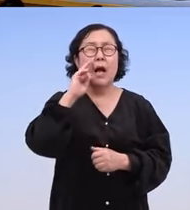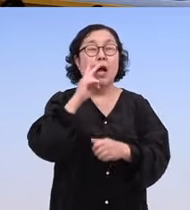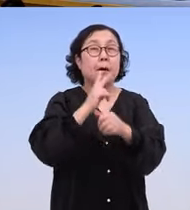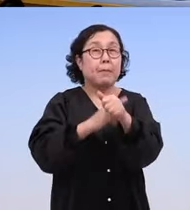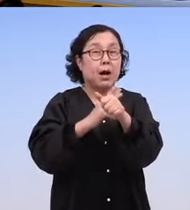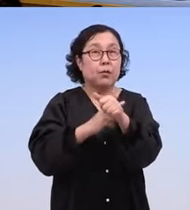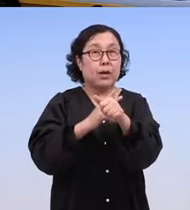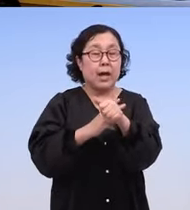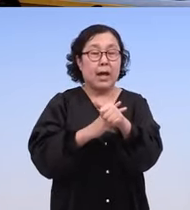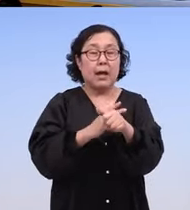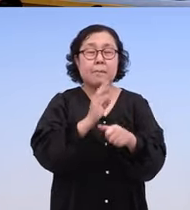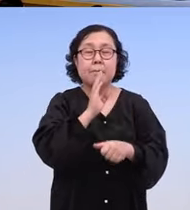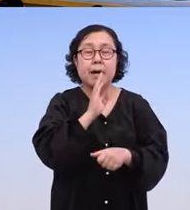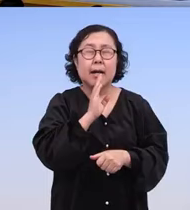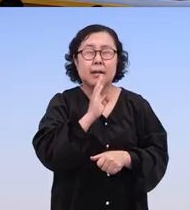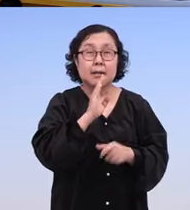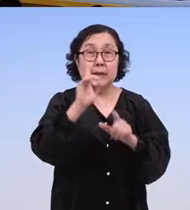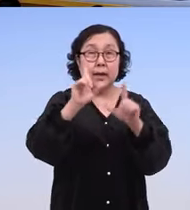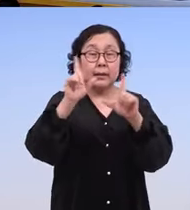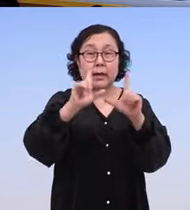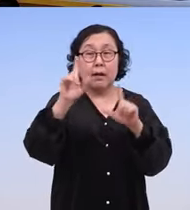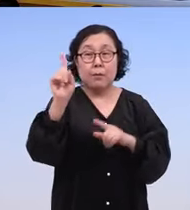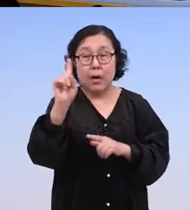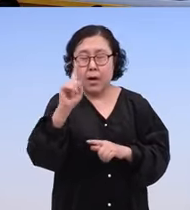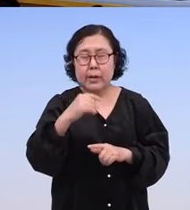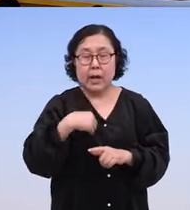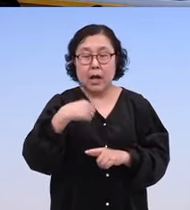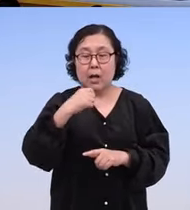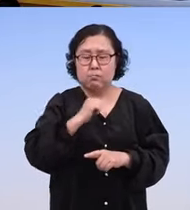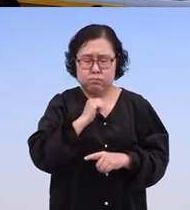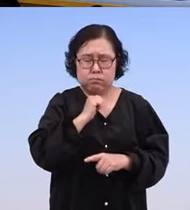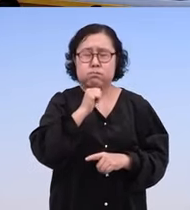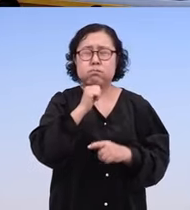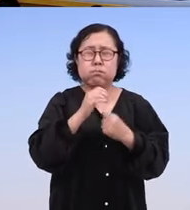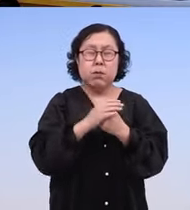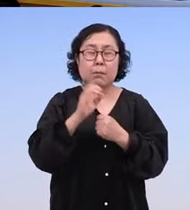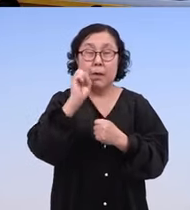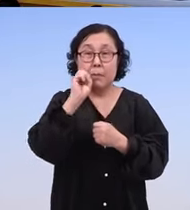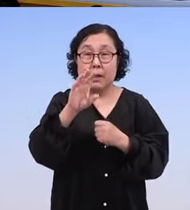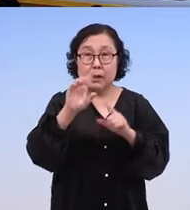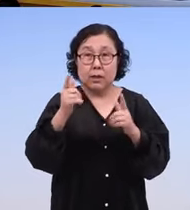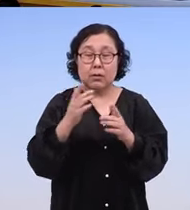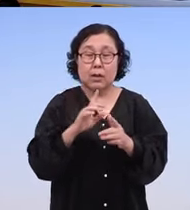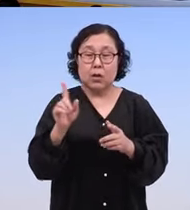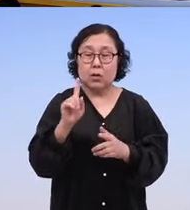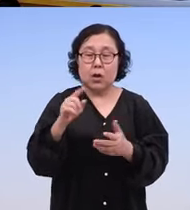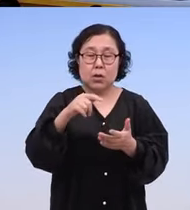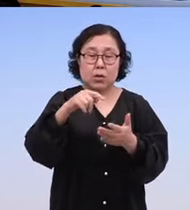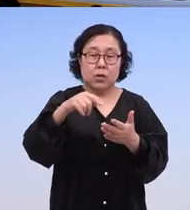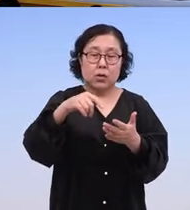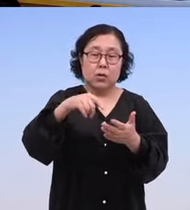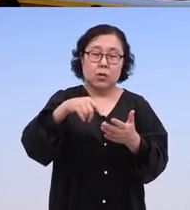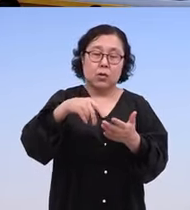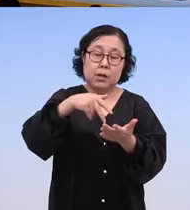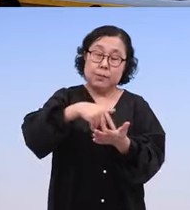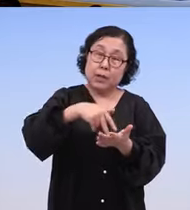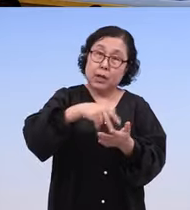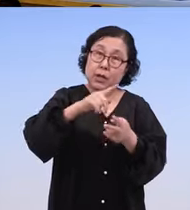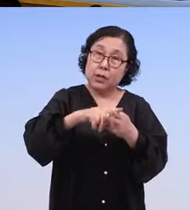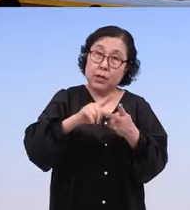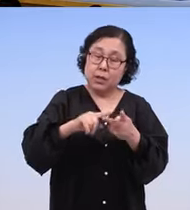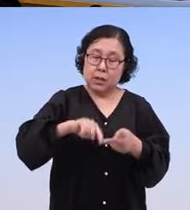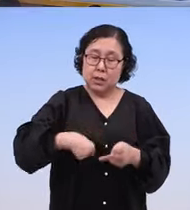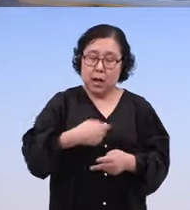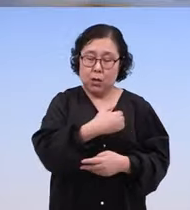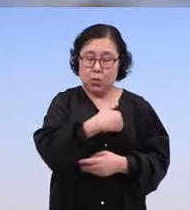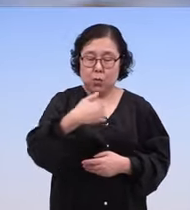사도 바울의 이 긍정적인 자세가 뭡니까? 내가 궁핍함으로 말하는 것이 아니니라 어떠한 형편에든지 나는 자족하기를